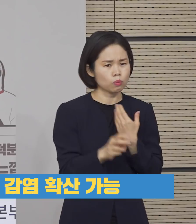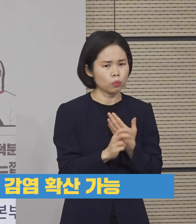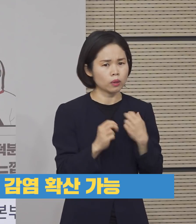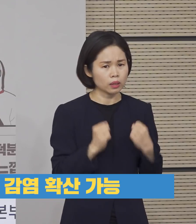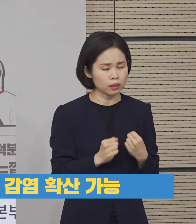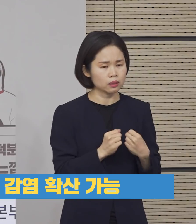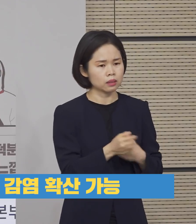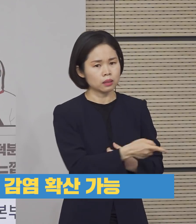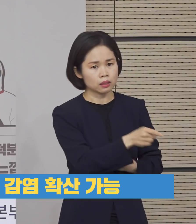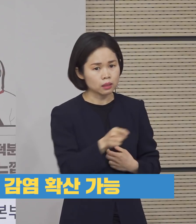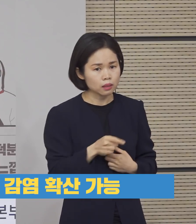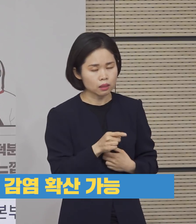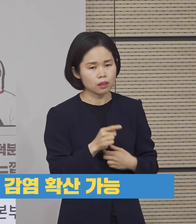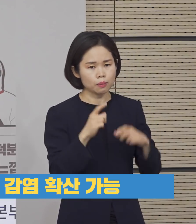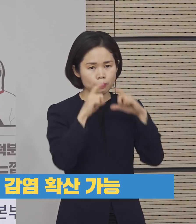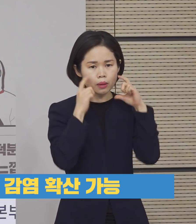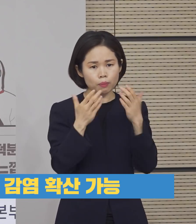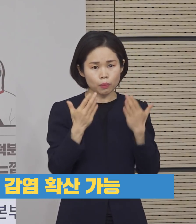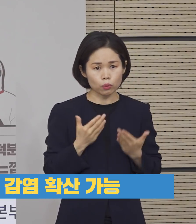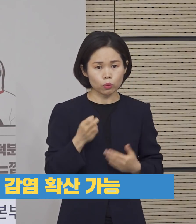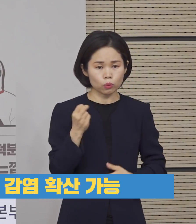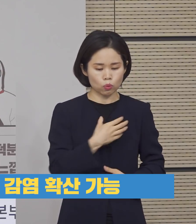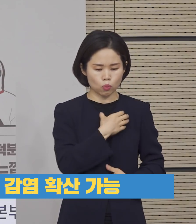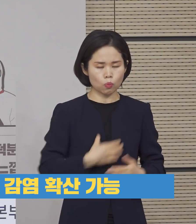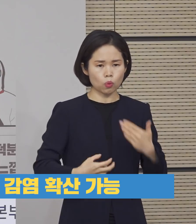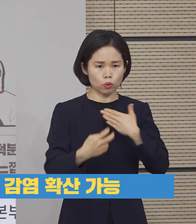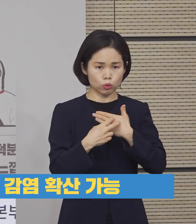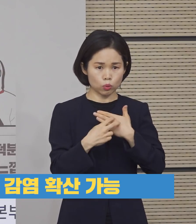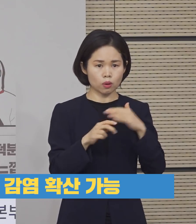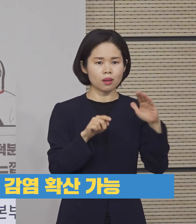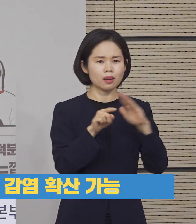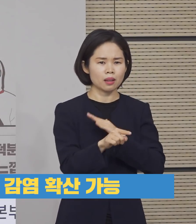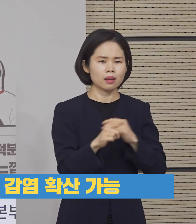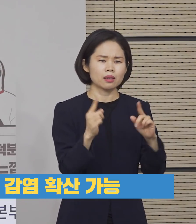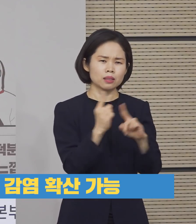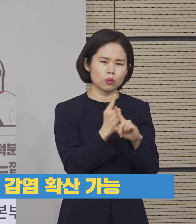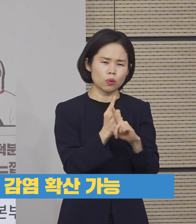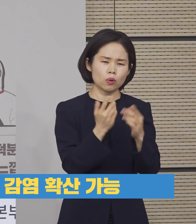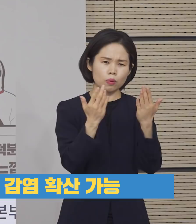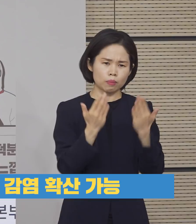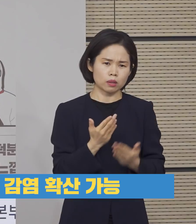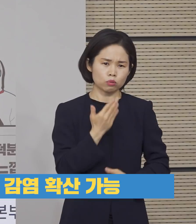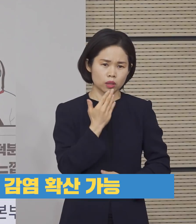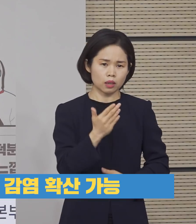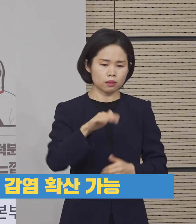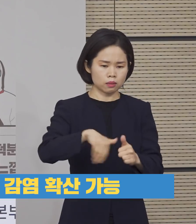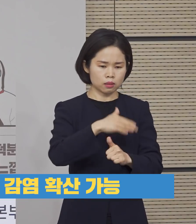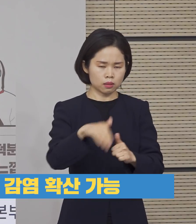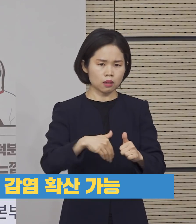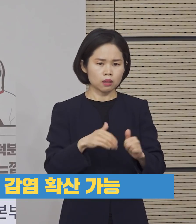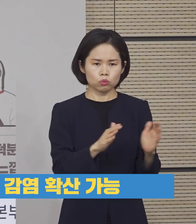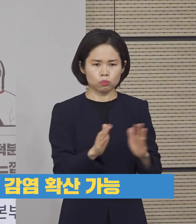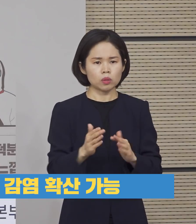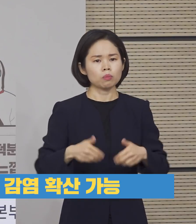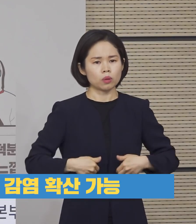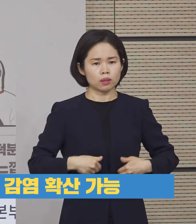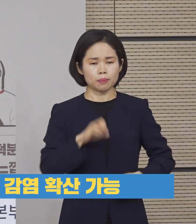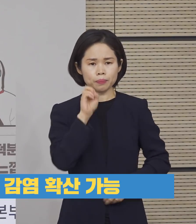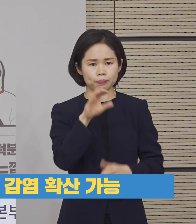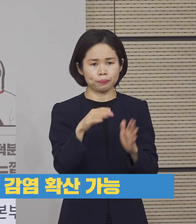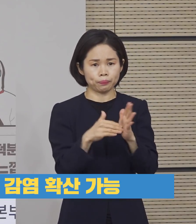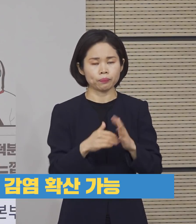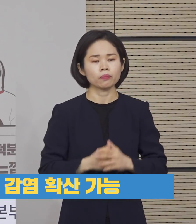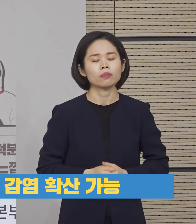이들이 신분 걱정 없이 마스크를 공급받고 보건소나 의료단체에 진료를 받을 수 있도록 조치가